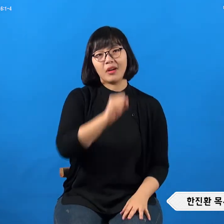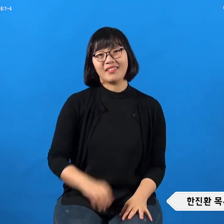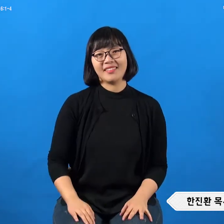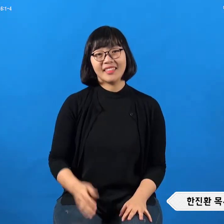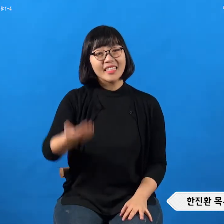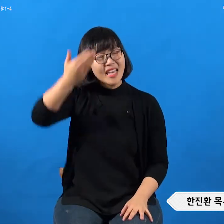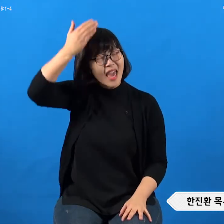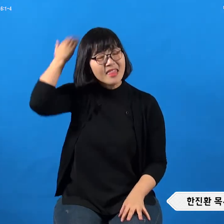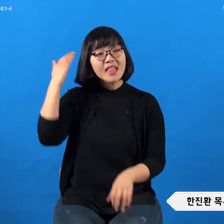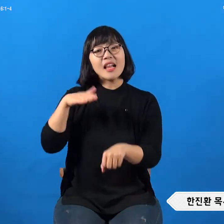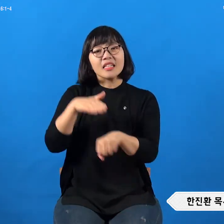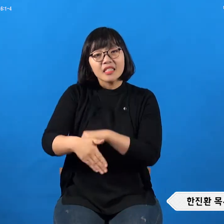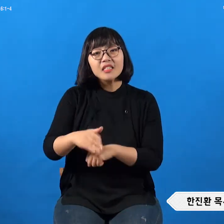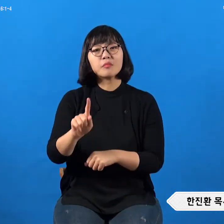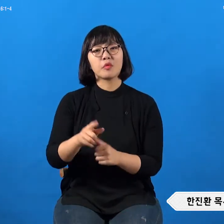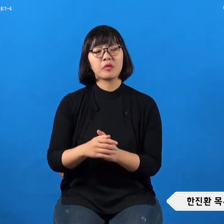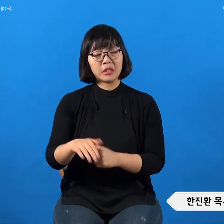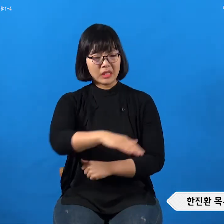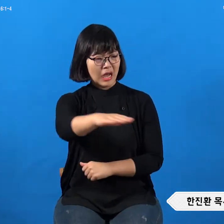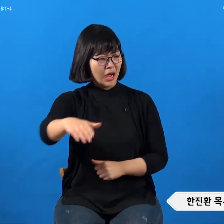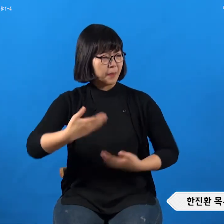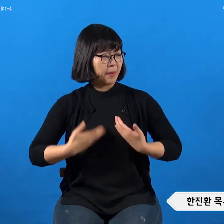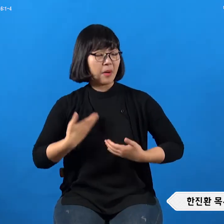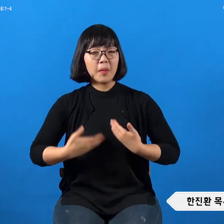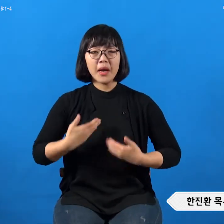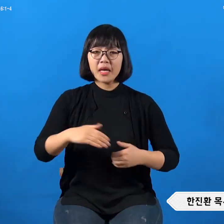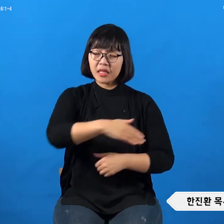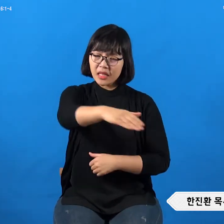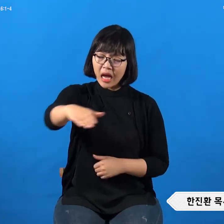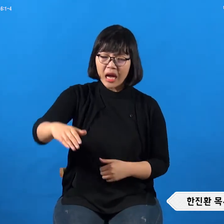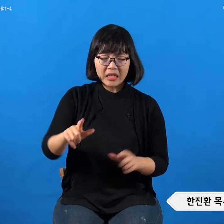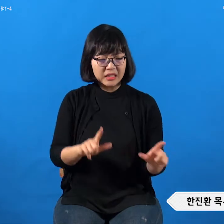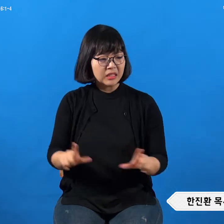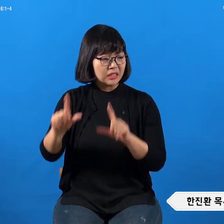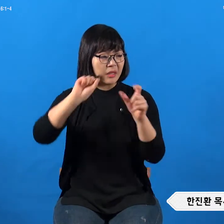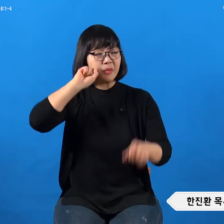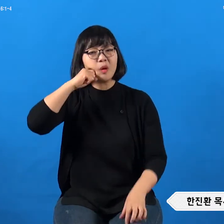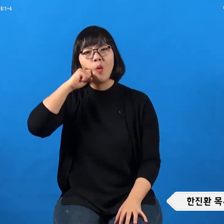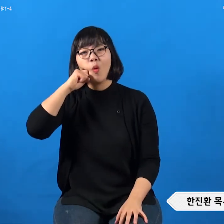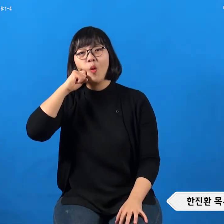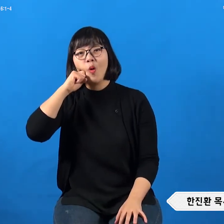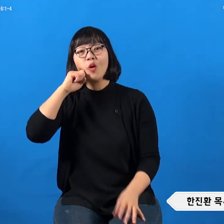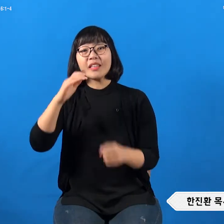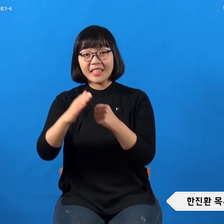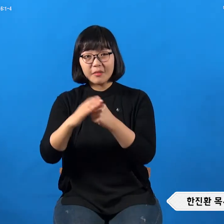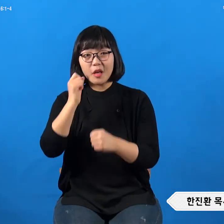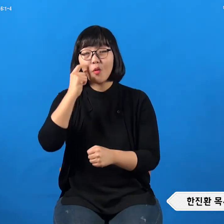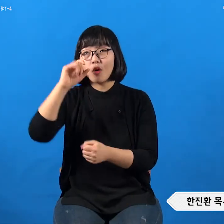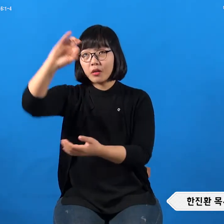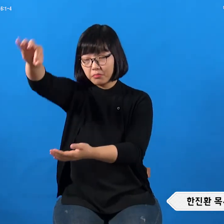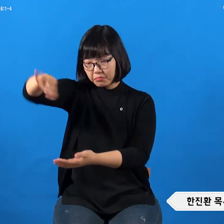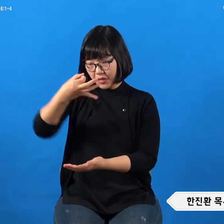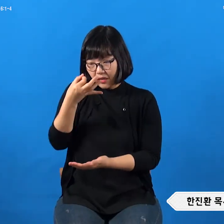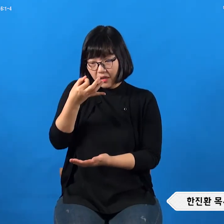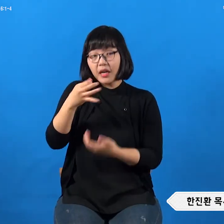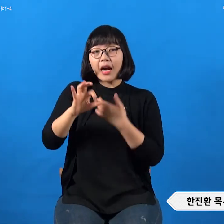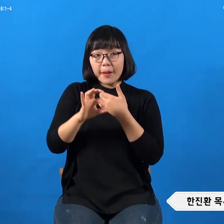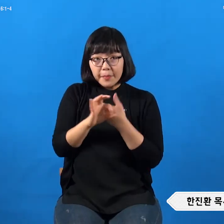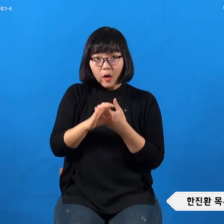옛날에는 다들 빠듯하게 사니까 남편이 월급을 받아오면 그걸 여러 봉투에 나누어